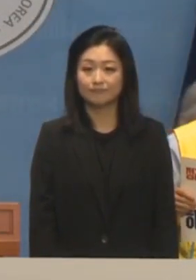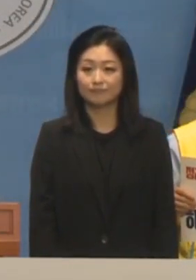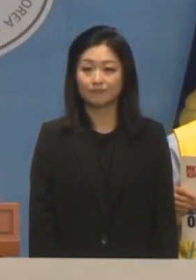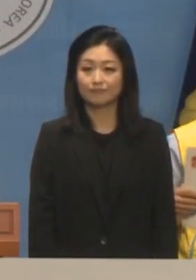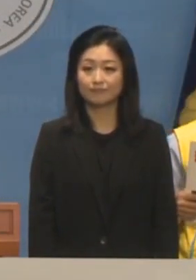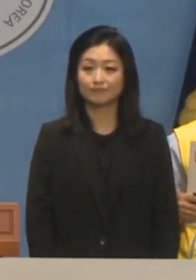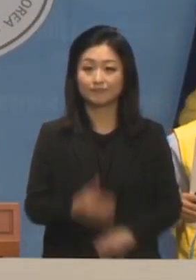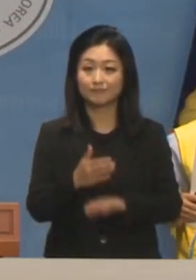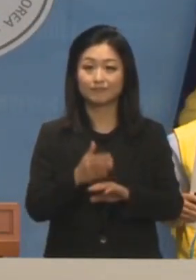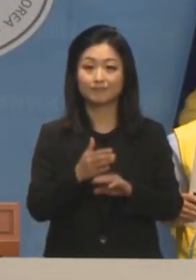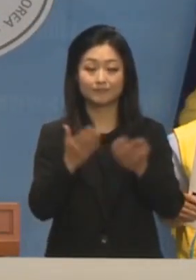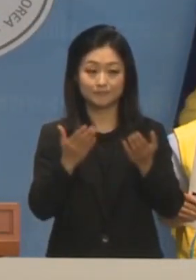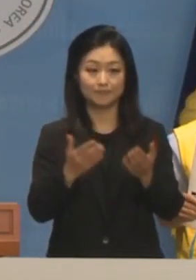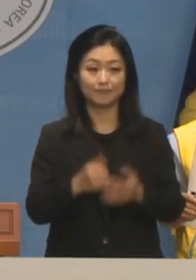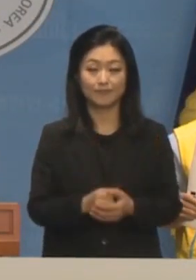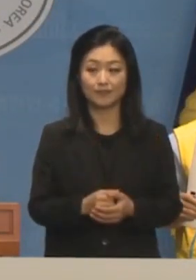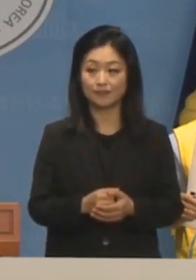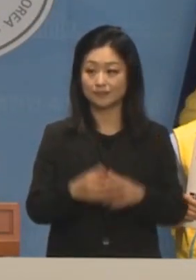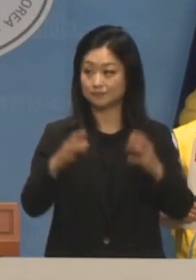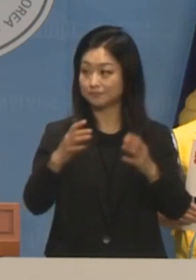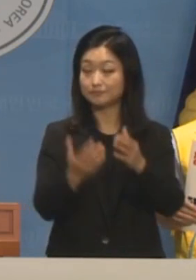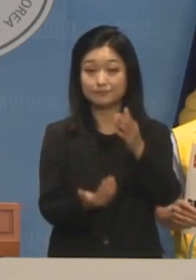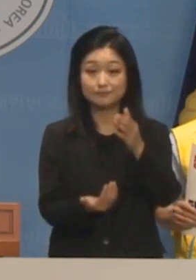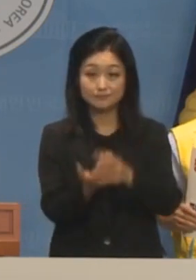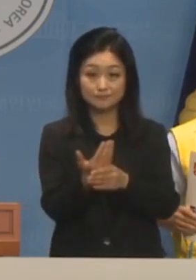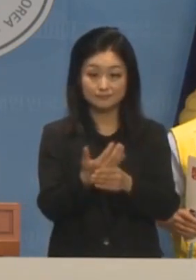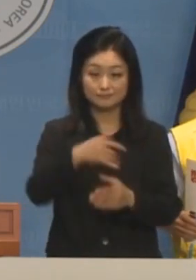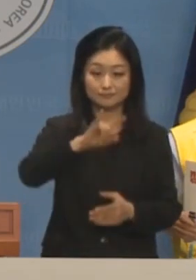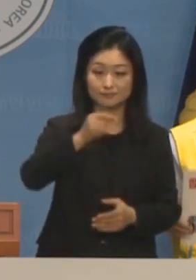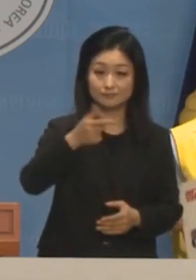네, 감사합니다. 재난 때문에